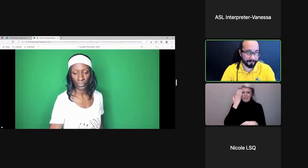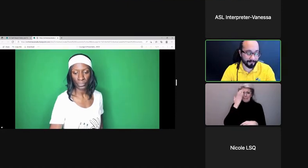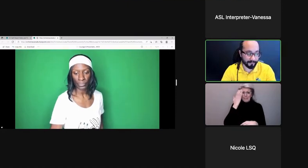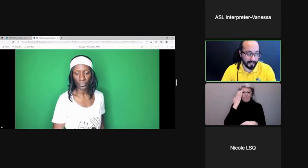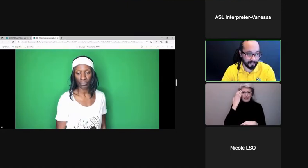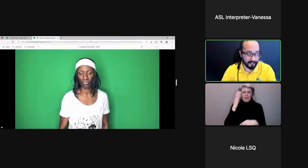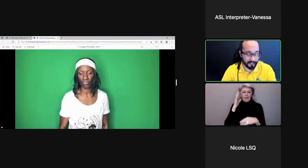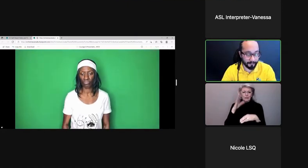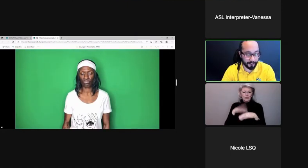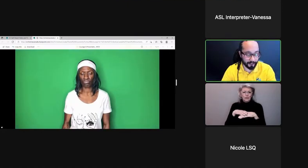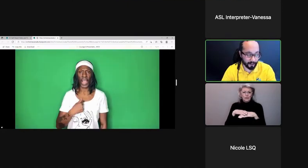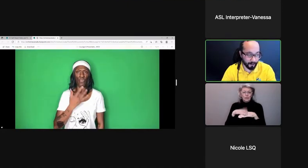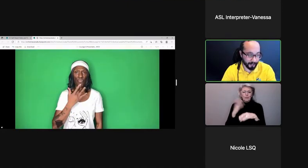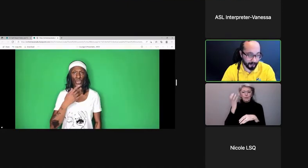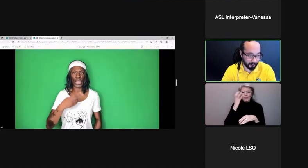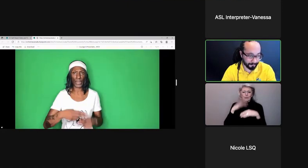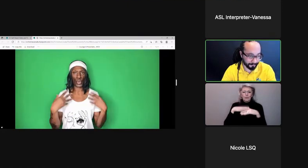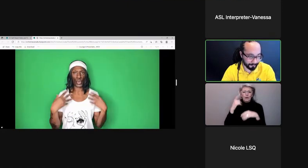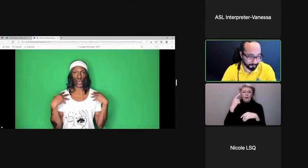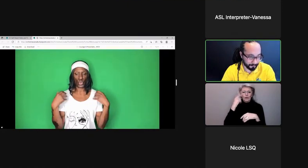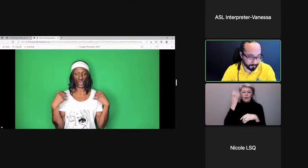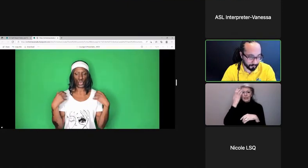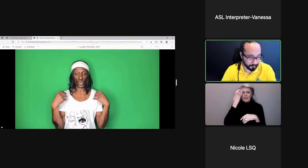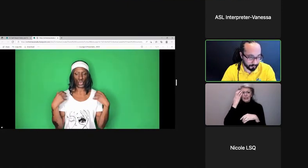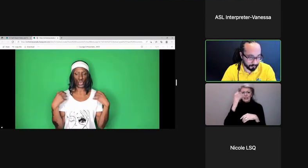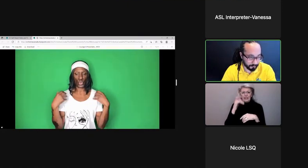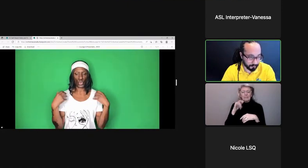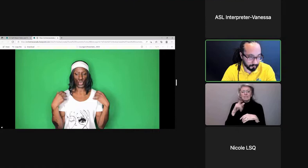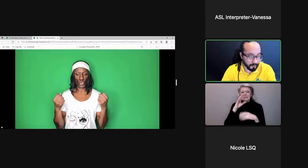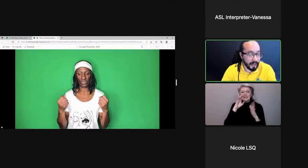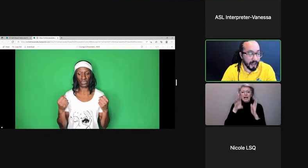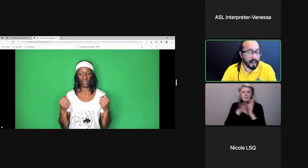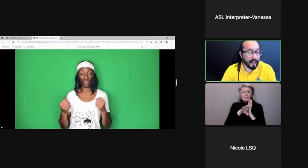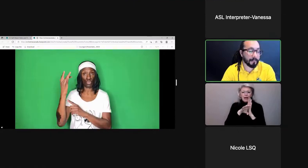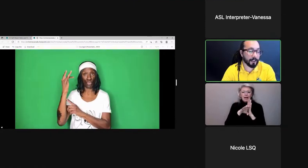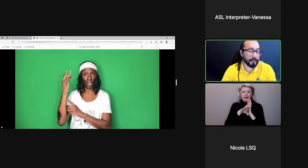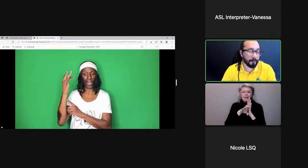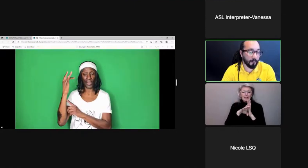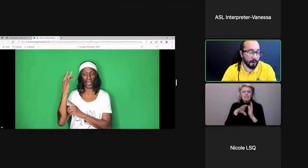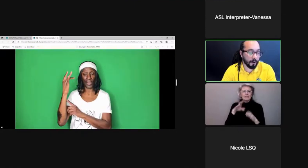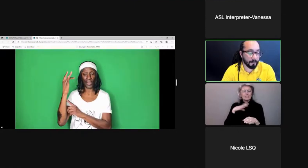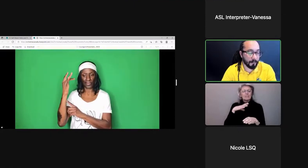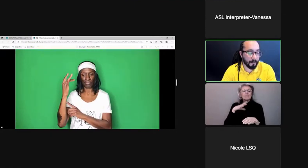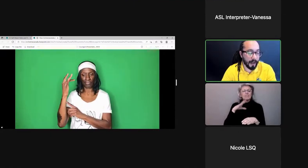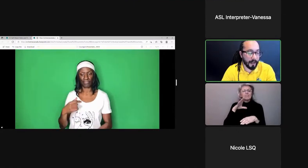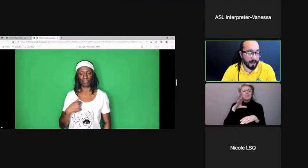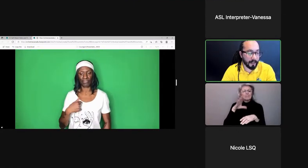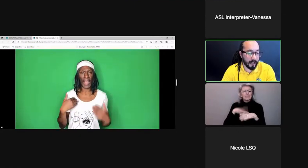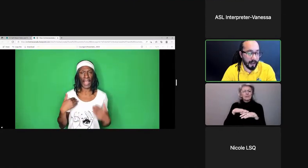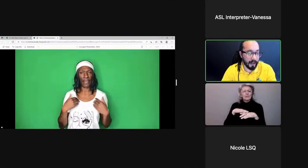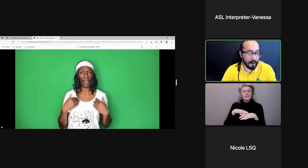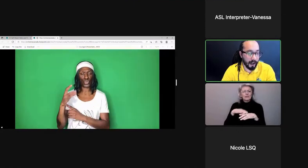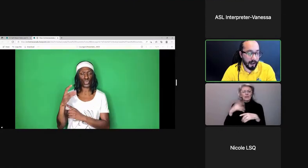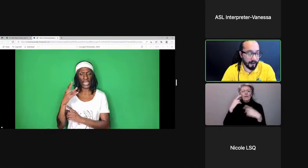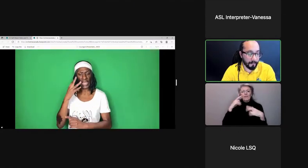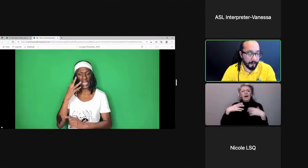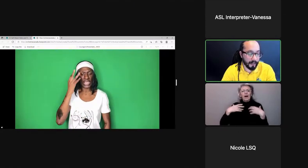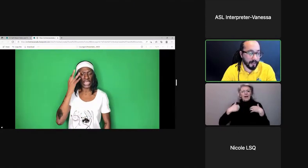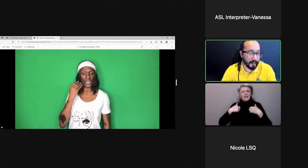mon oeil. C'est l'image qu'il y a sur... En fait, c'est l'image qu'on voit sur